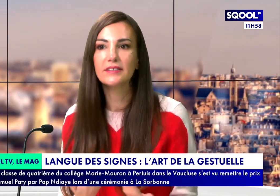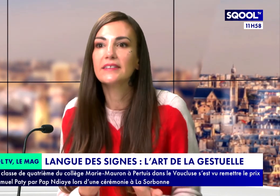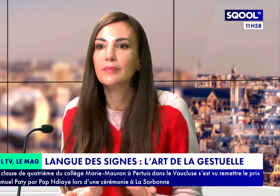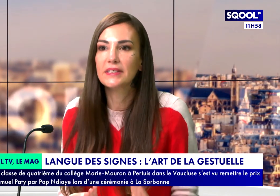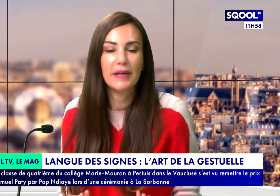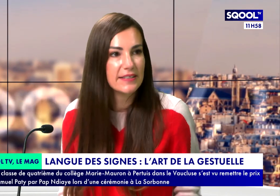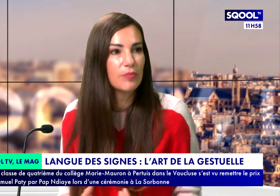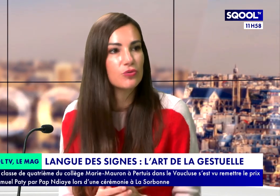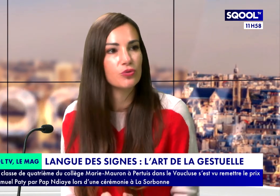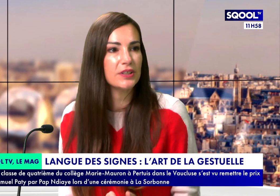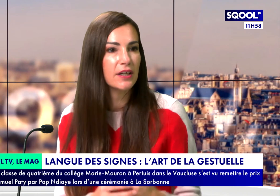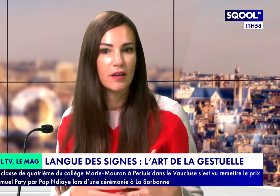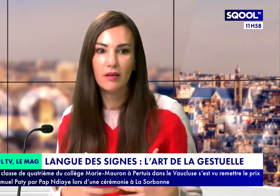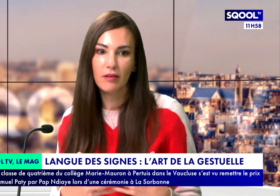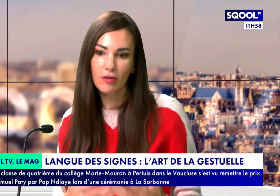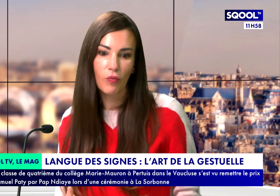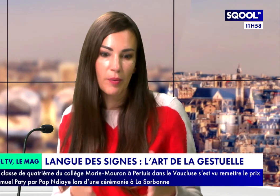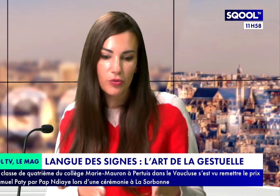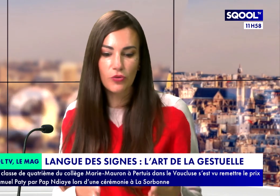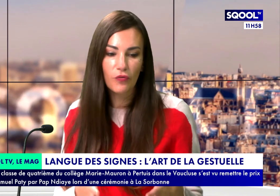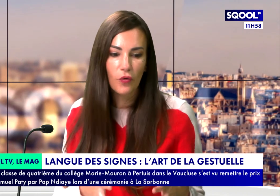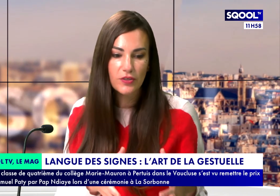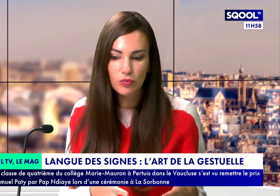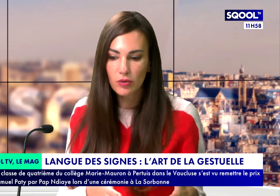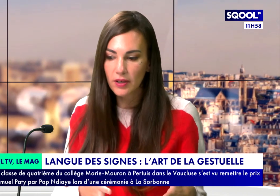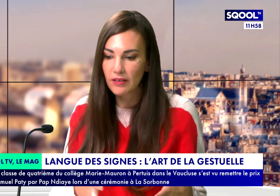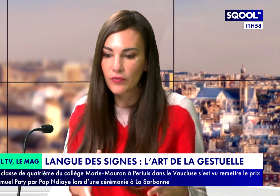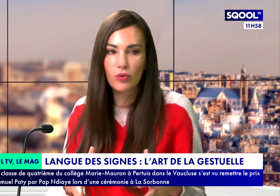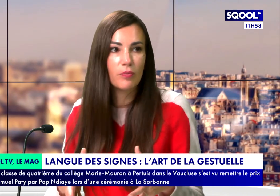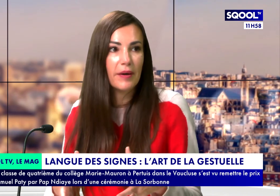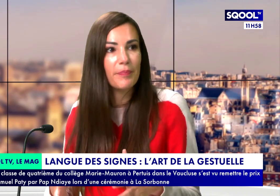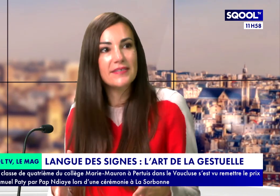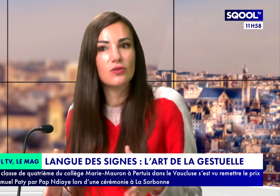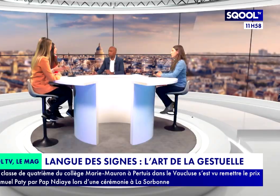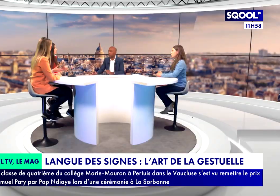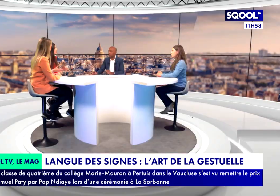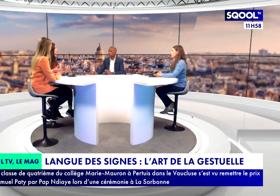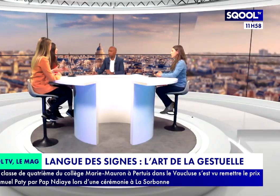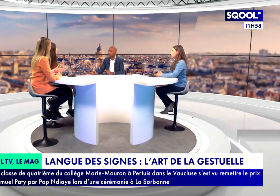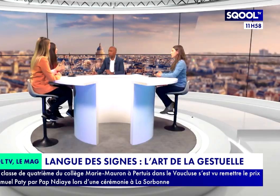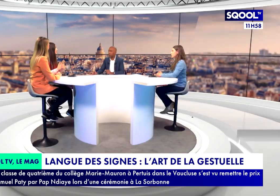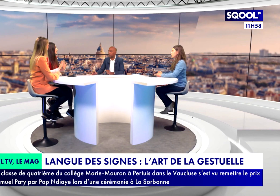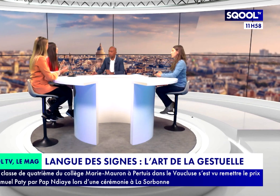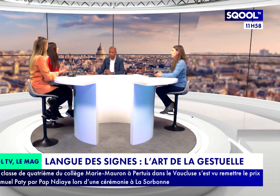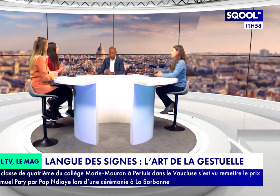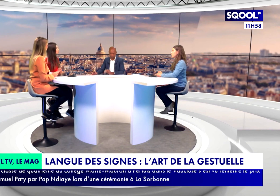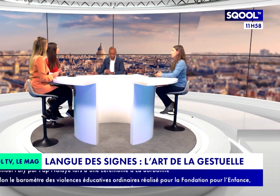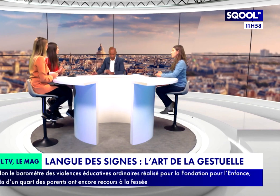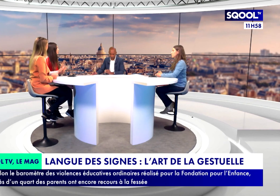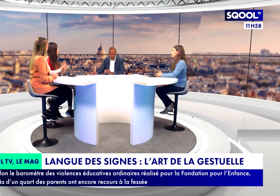Ce n pas simple aujourd'hui. On apprend que son enfant est sourd. Il faut passer sur la langue des signes. Et là, on a besoin de cours en tant que parent